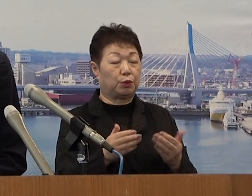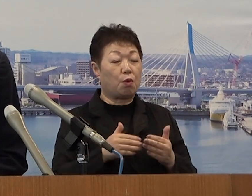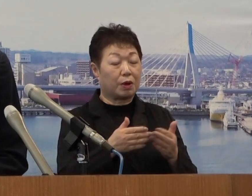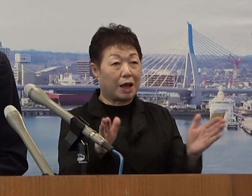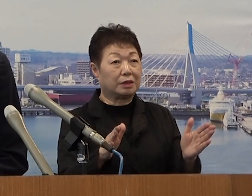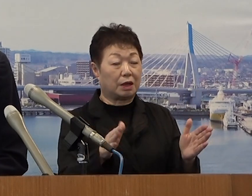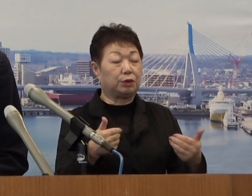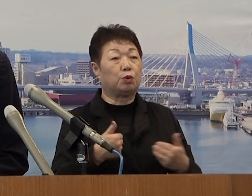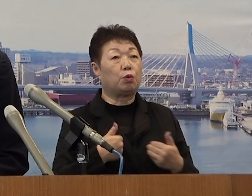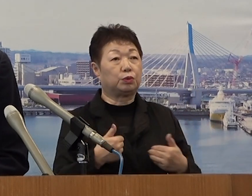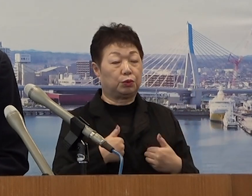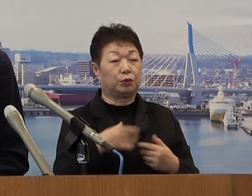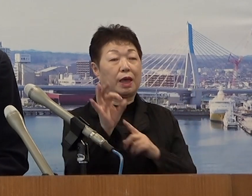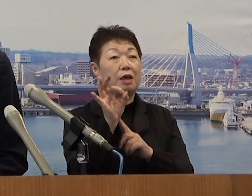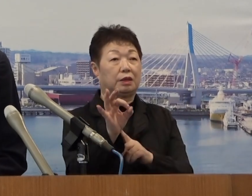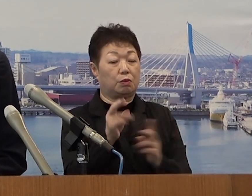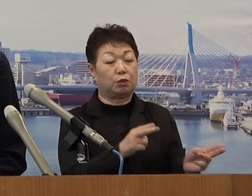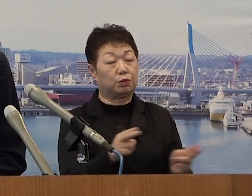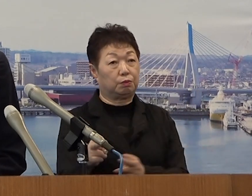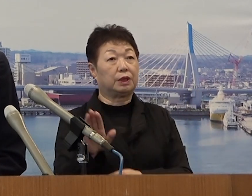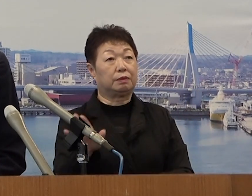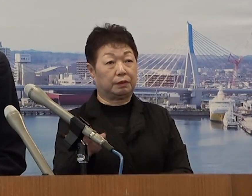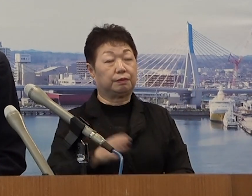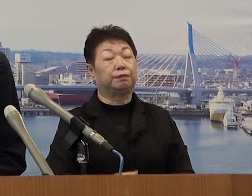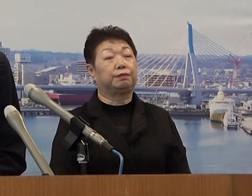等に要する経費を措置するものでございます。